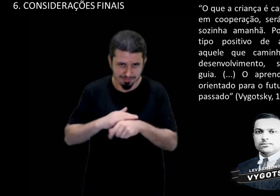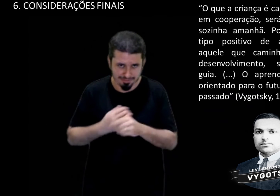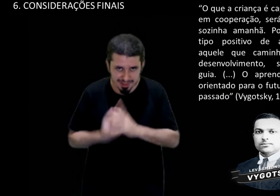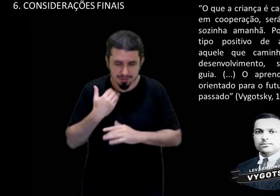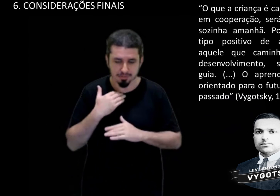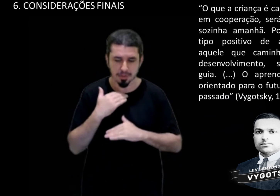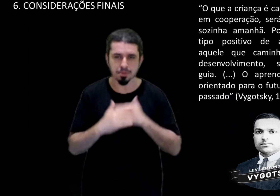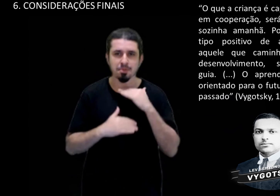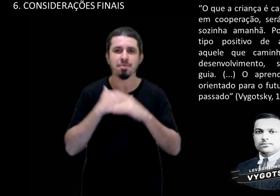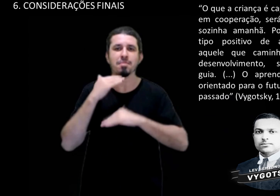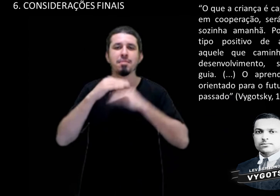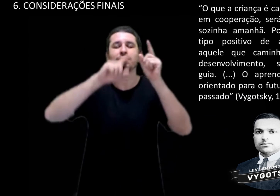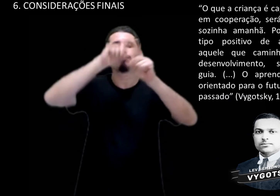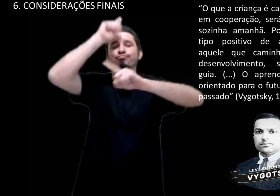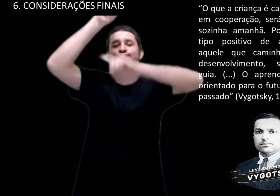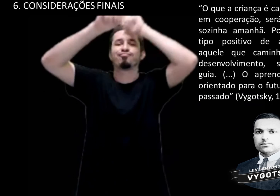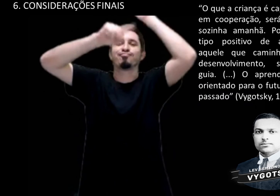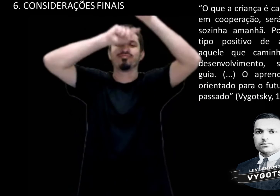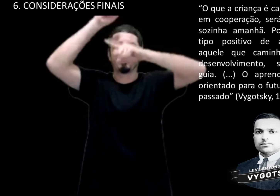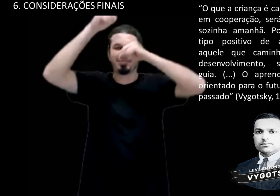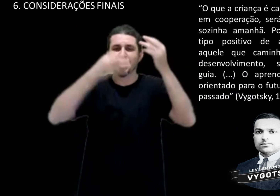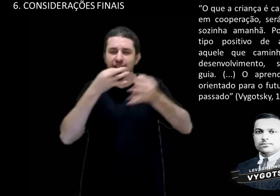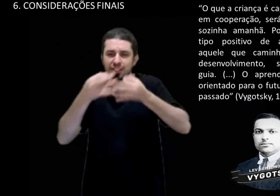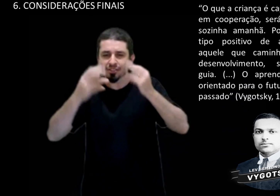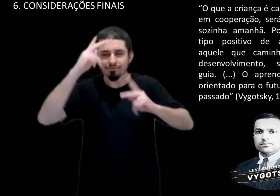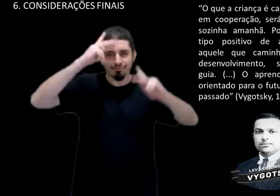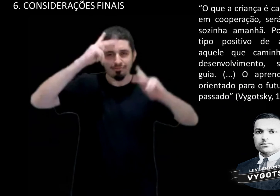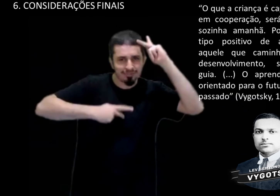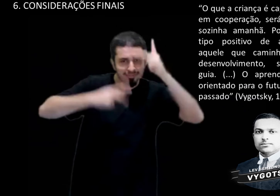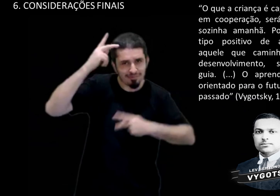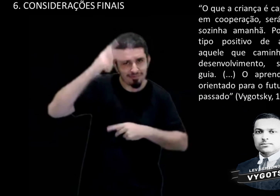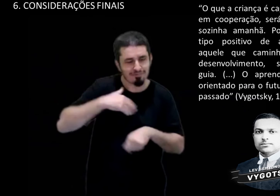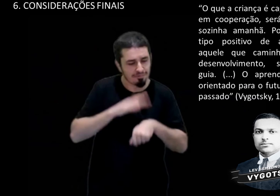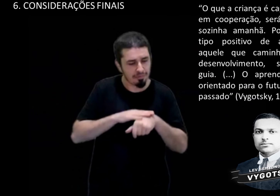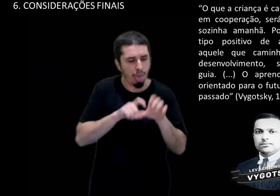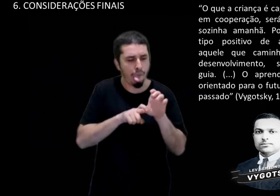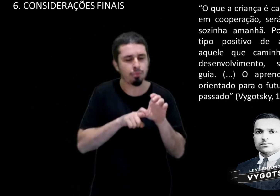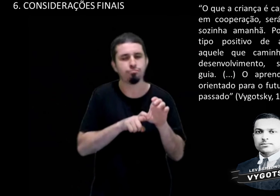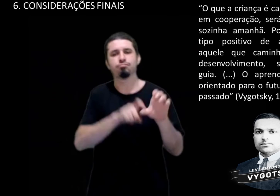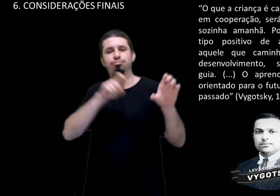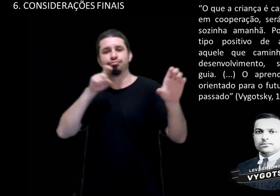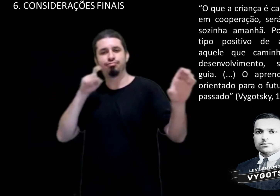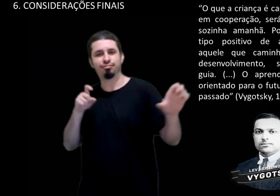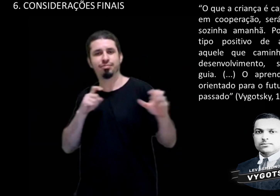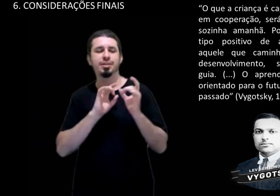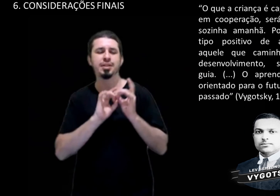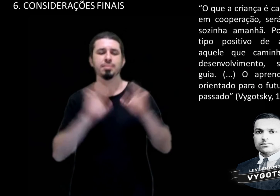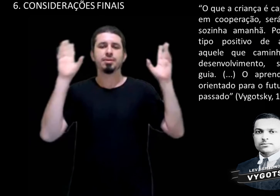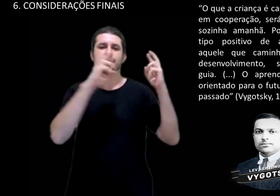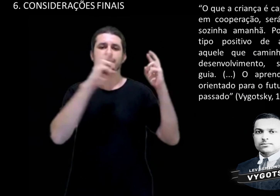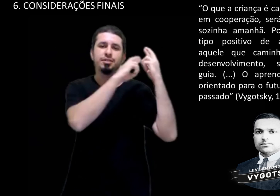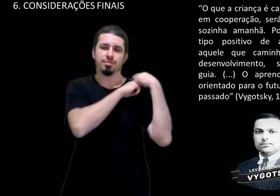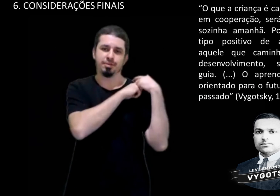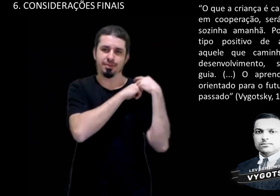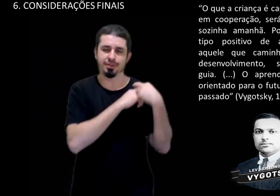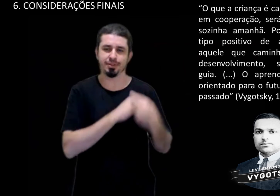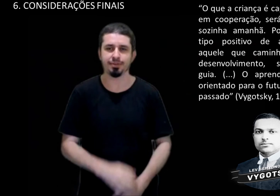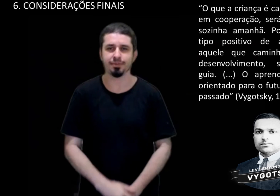da tecnologia a serviço da emancipação humana, do desenvolvimento da criatividade, da autocrítica,